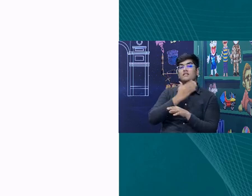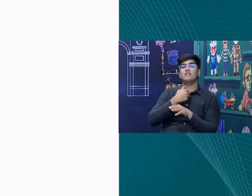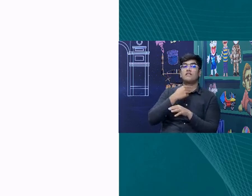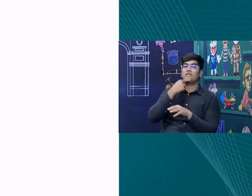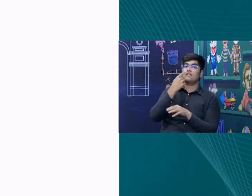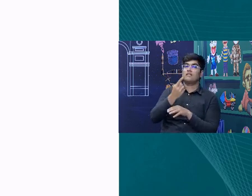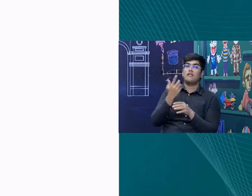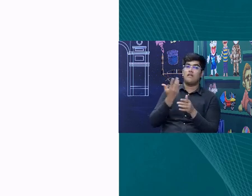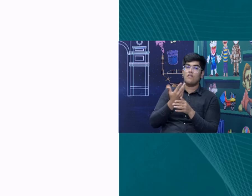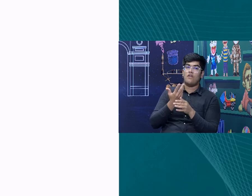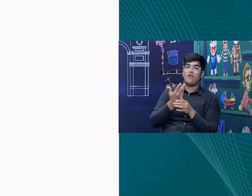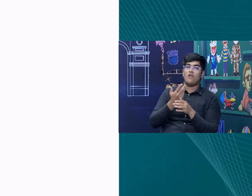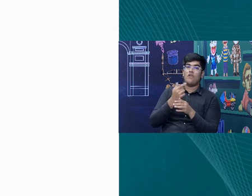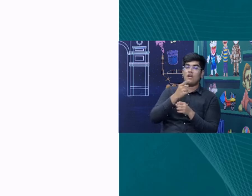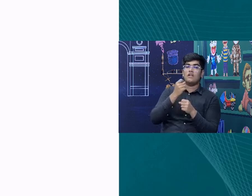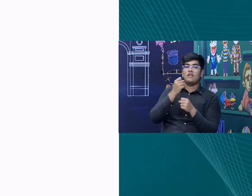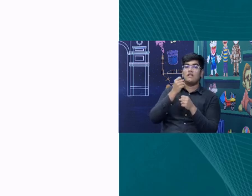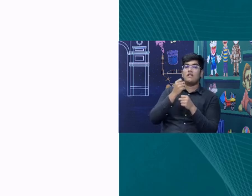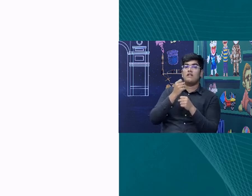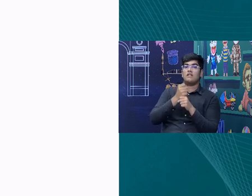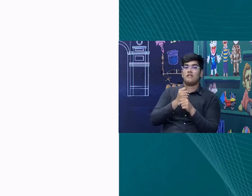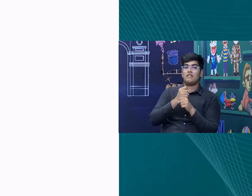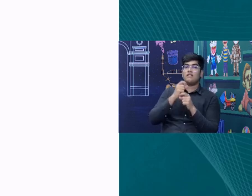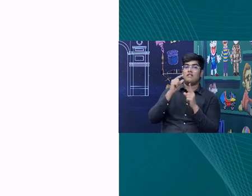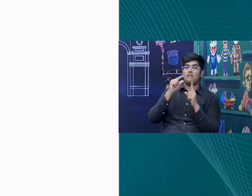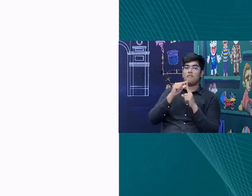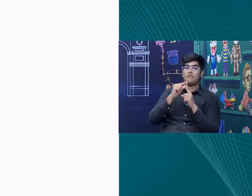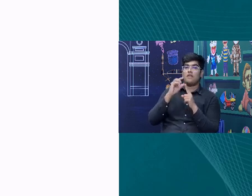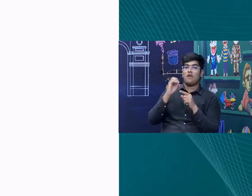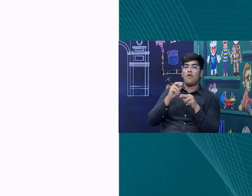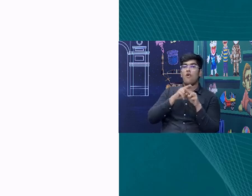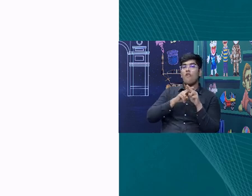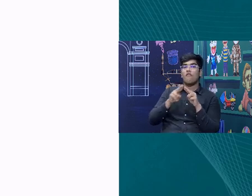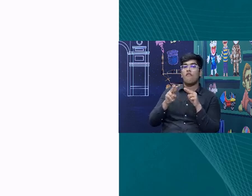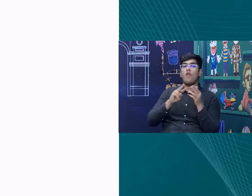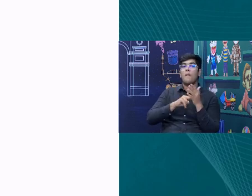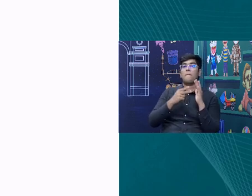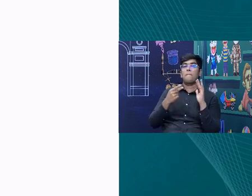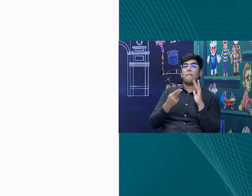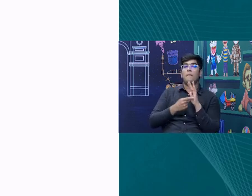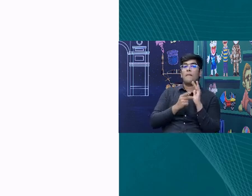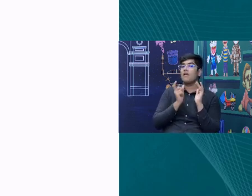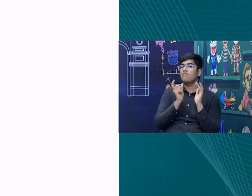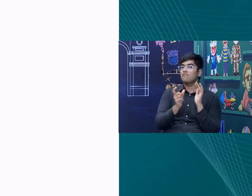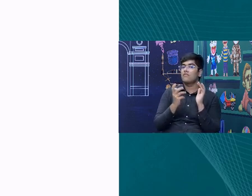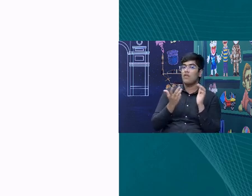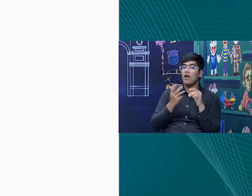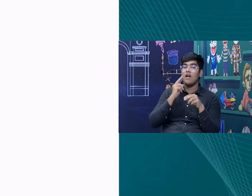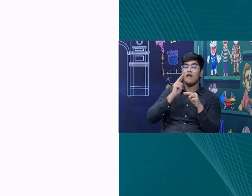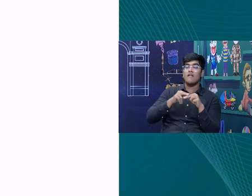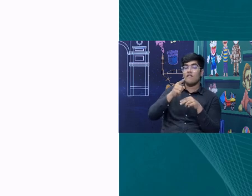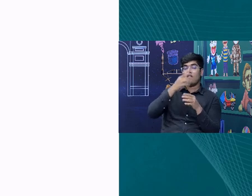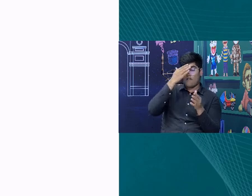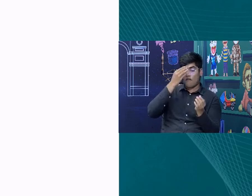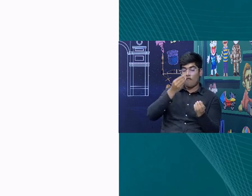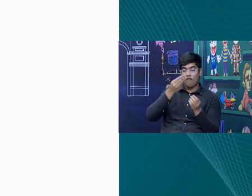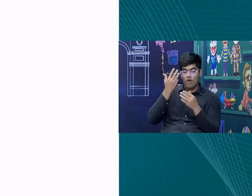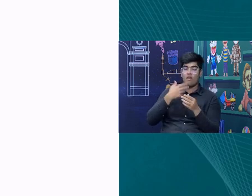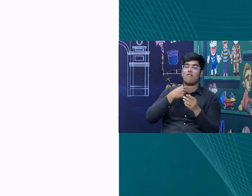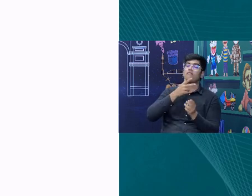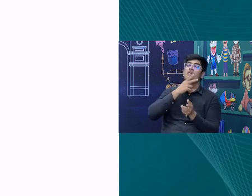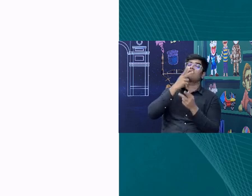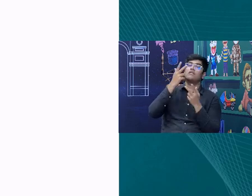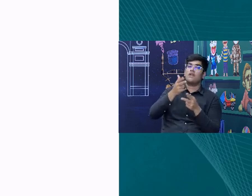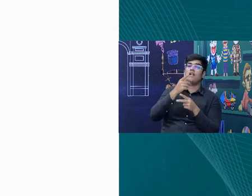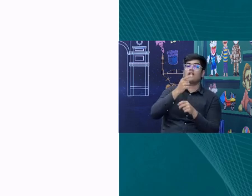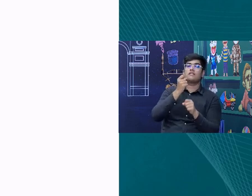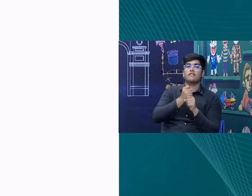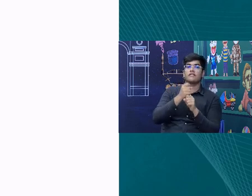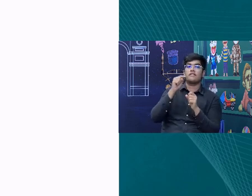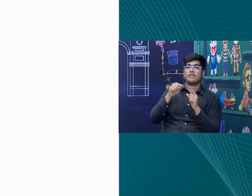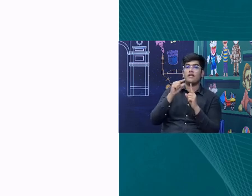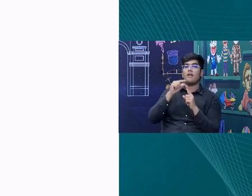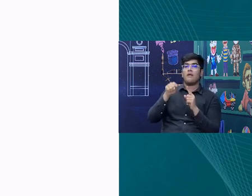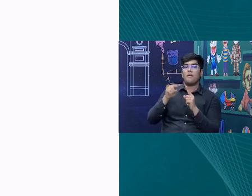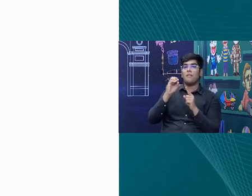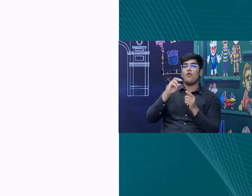फ